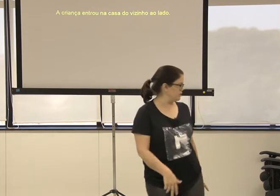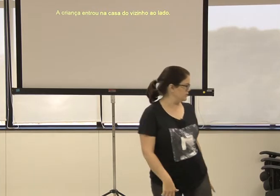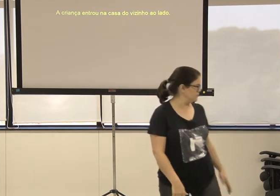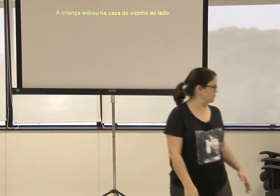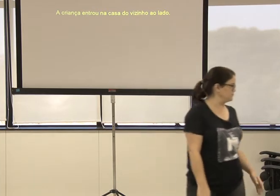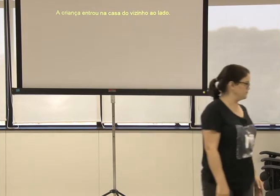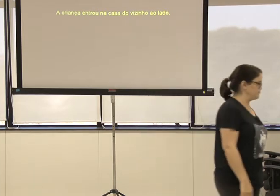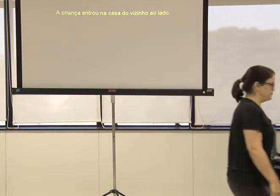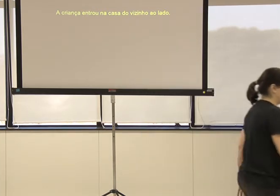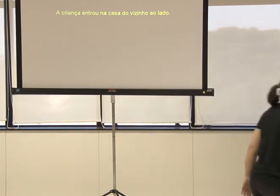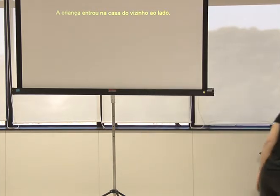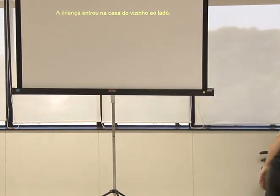movimentando.